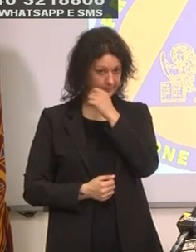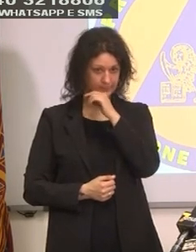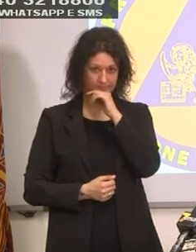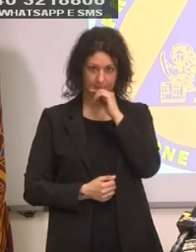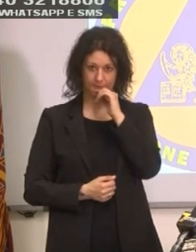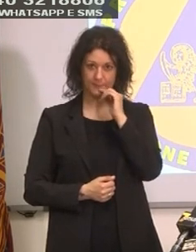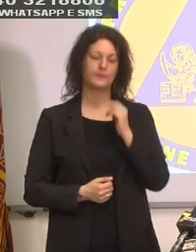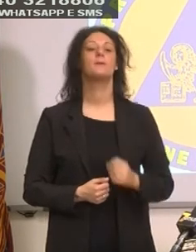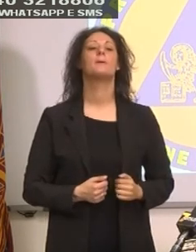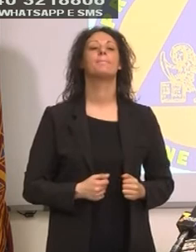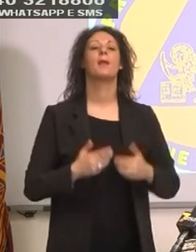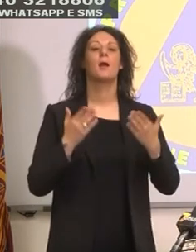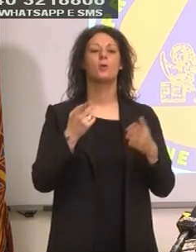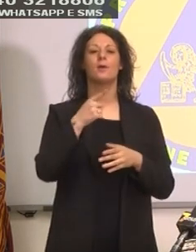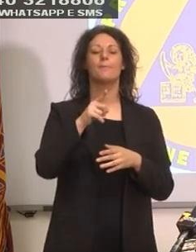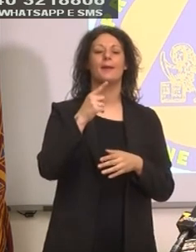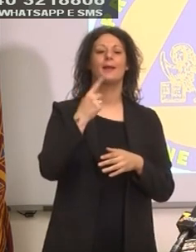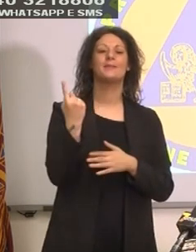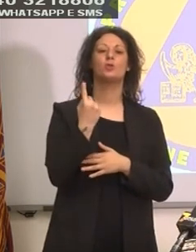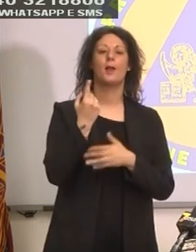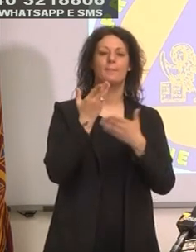Sì, Treviso